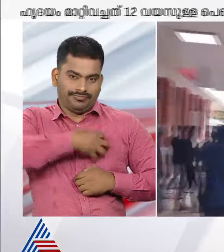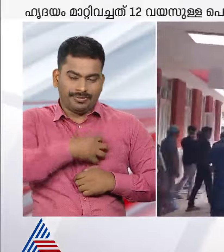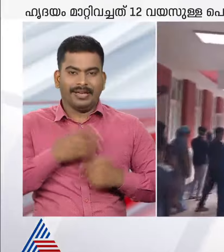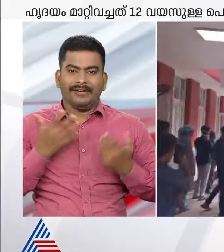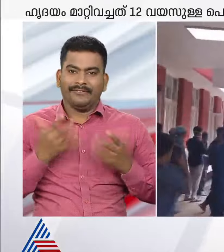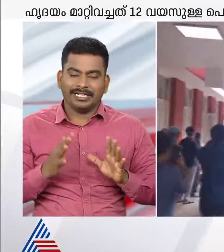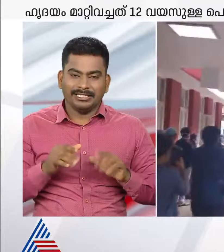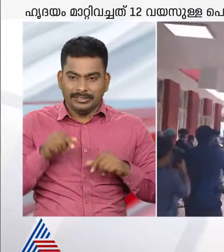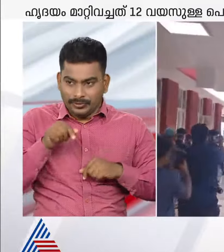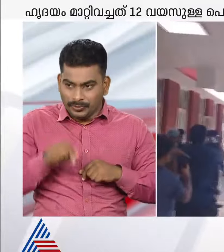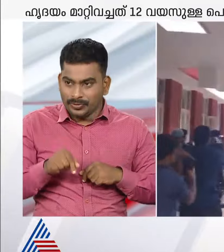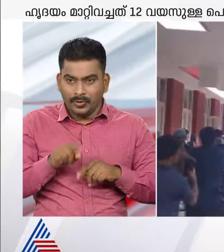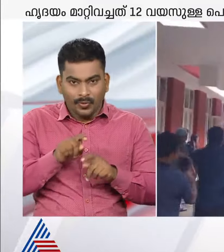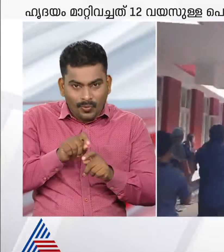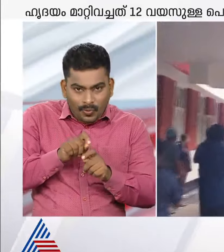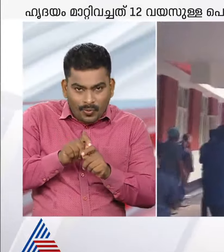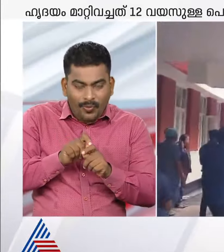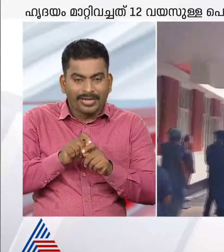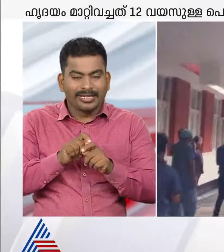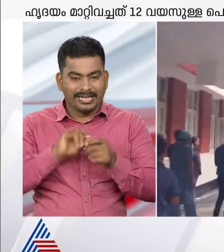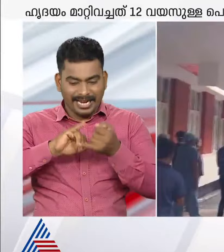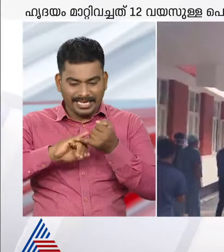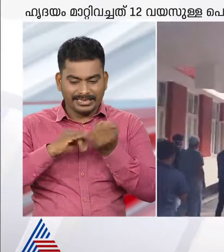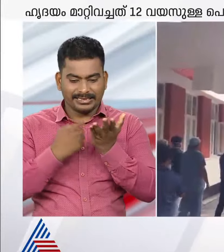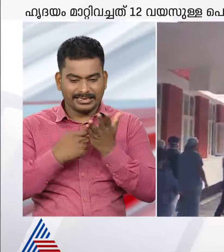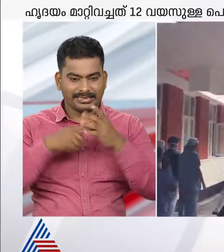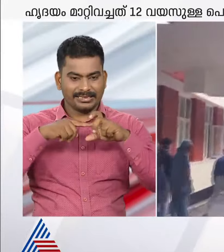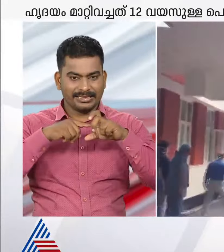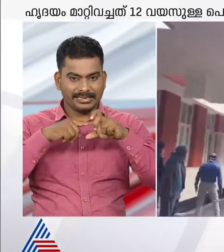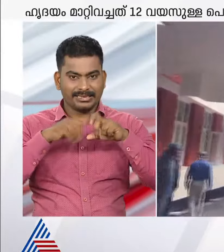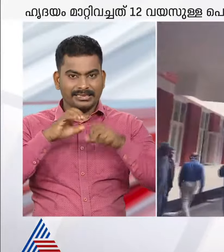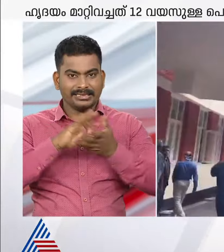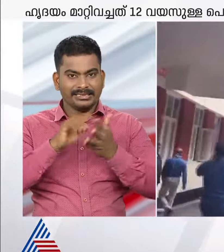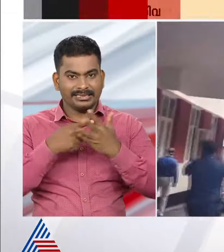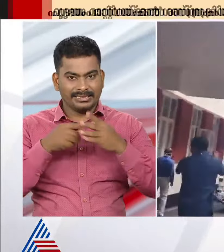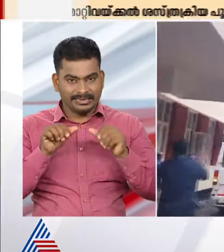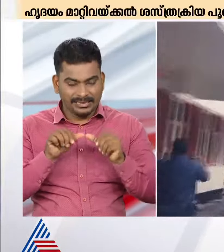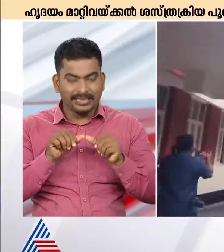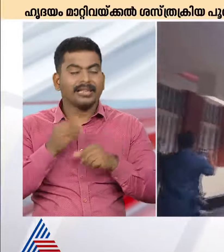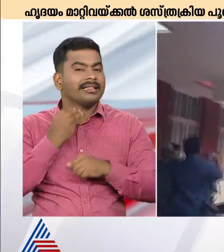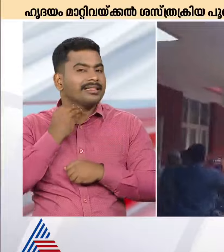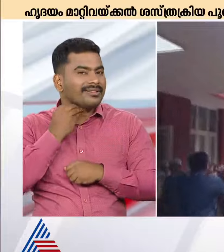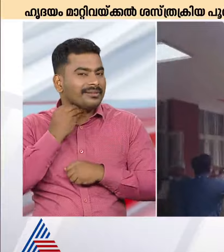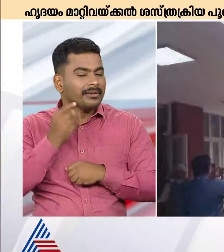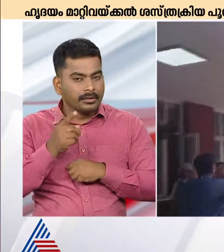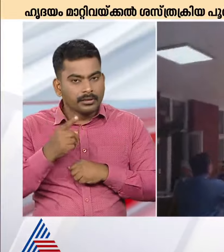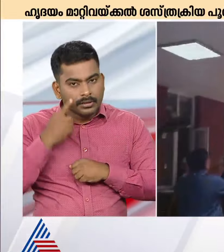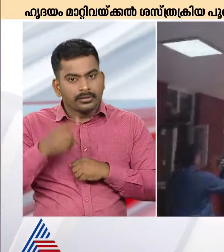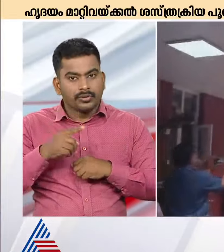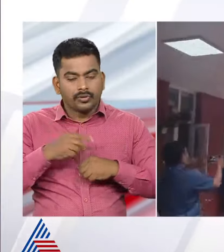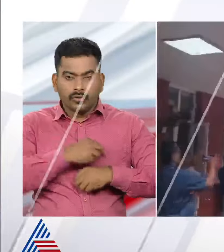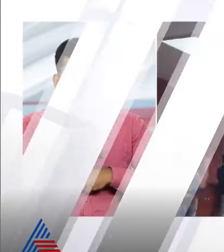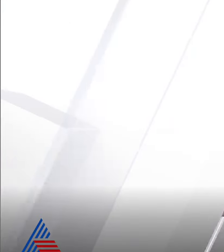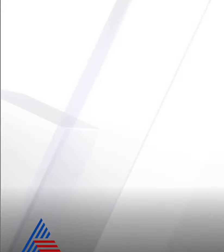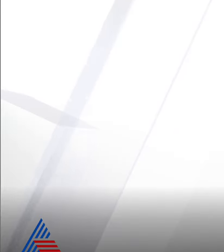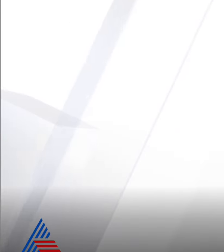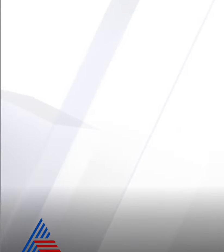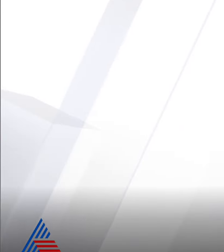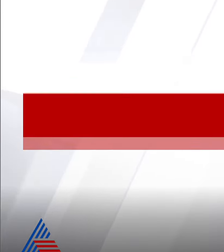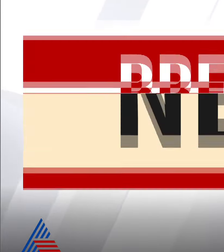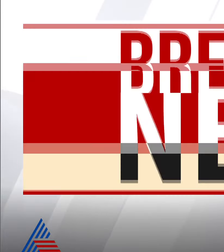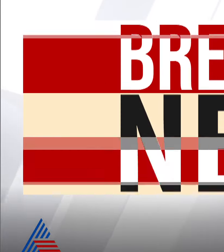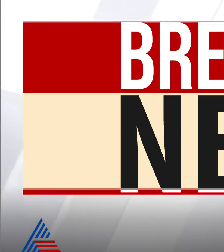അമ്പിളി, ശസ്ത്രക്രിയ, സങ്കീർണമായ ശസ്ത്രക്രിയ ഇപ്പോൾ വിജയകരമെന്നാണ് ശ്രീ ചിത്ര ഇൻസ്റ്റിറ്റ്യൂട്ടിൽ നിന്ന് നമുക്ക് ലഭിക്കുന്ന വിവരം. ഇന്ന്